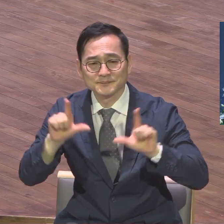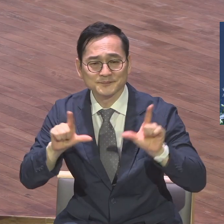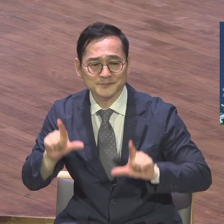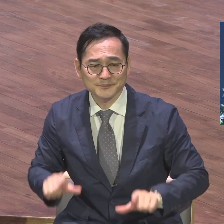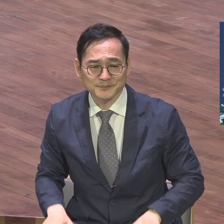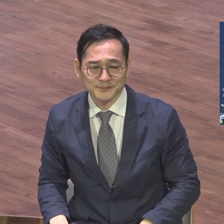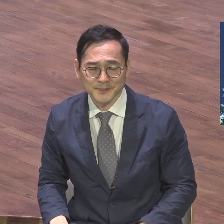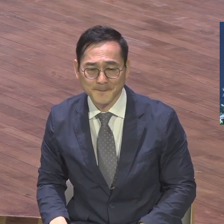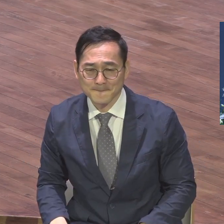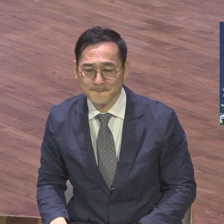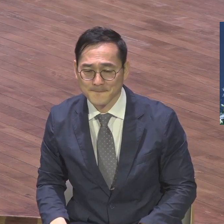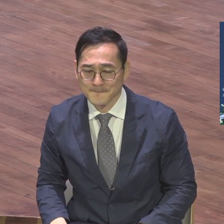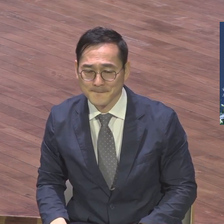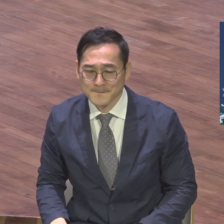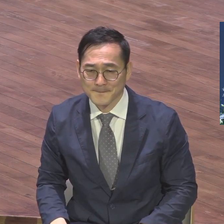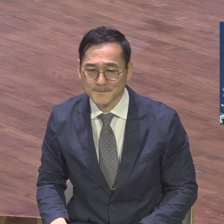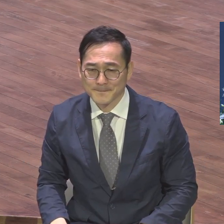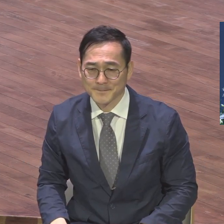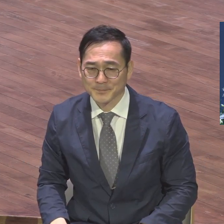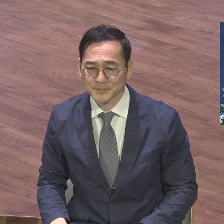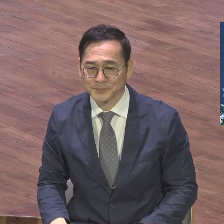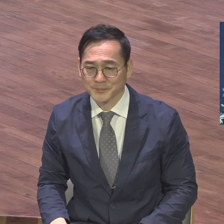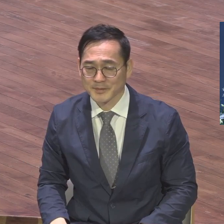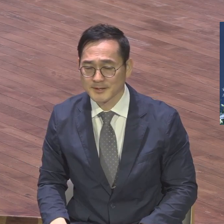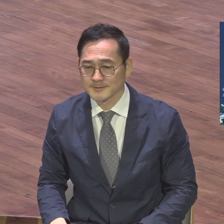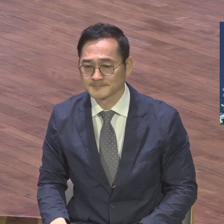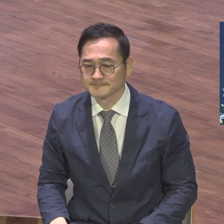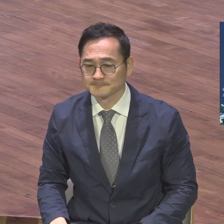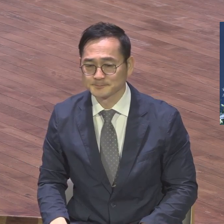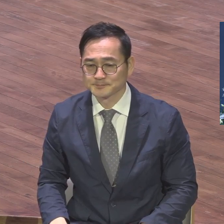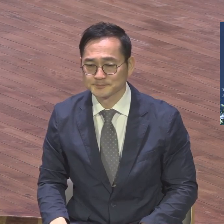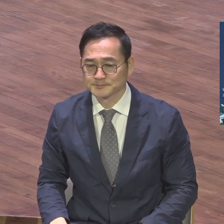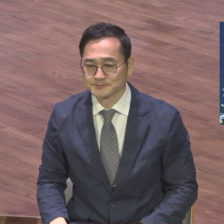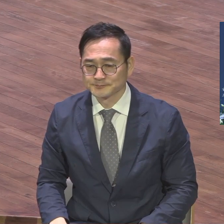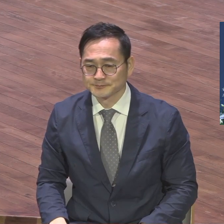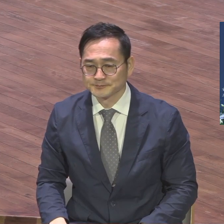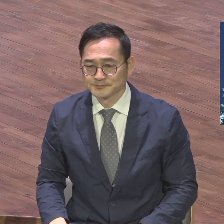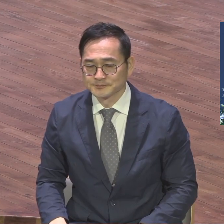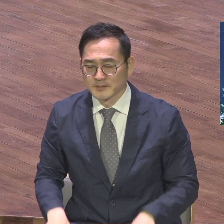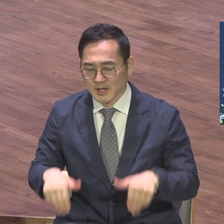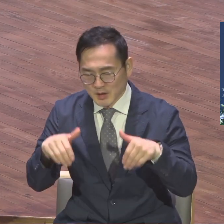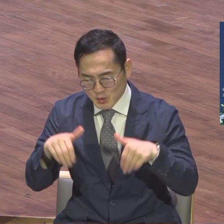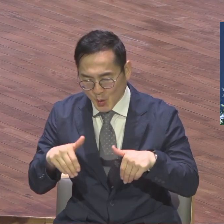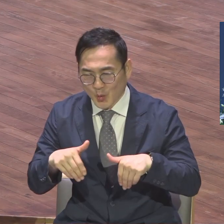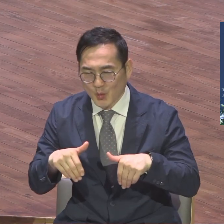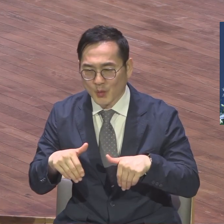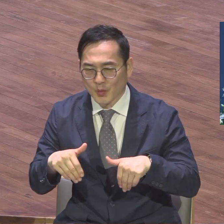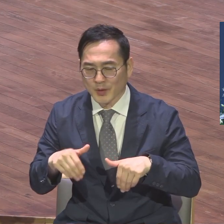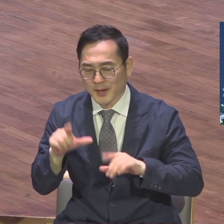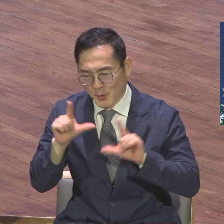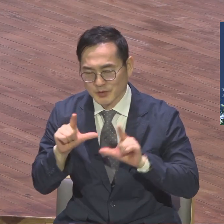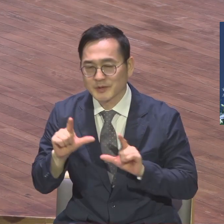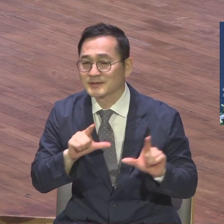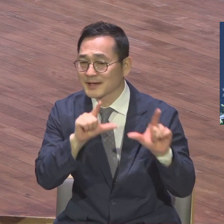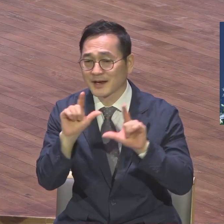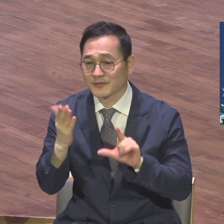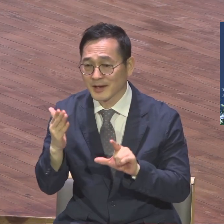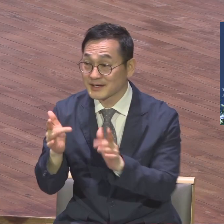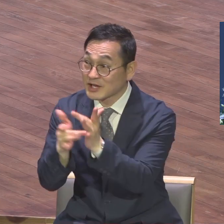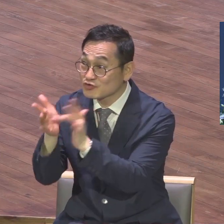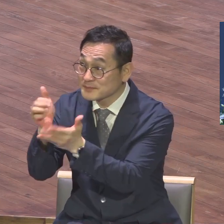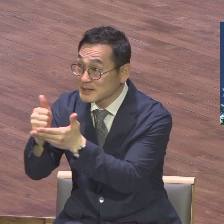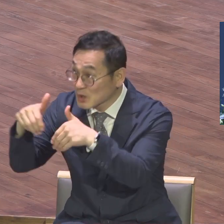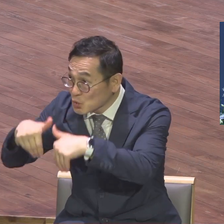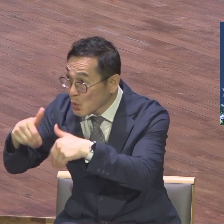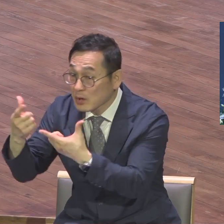용서해주고 만민의 종으로 살아야 됩니다. 예수님께서 보여주신 성경적 섬김의